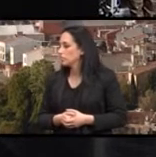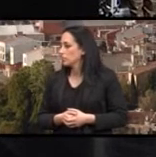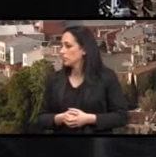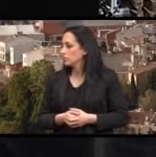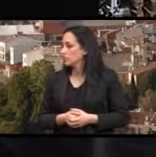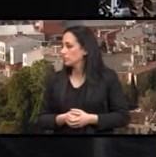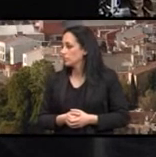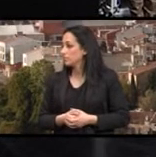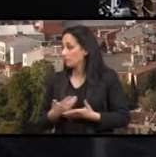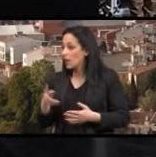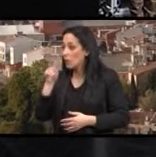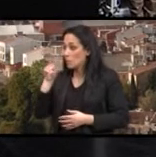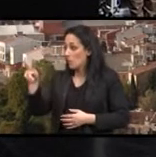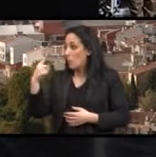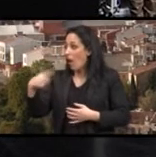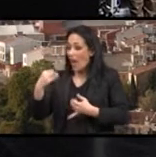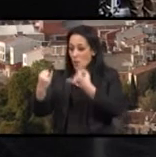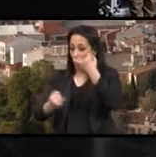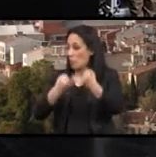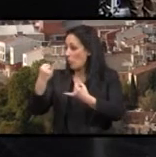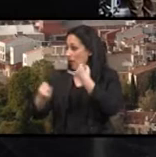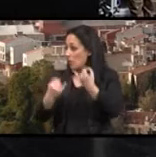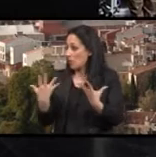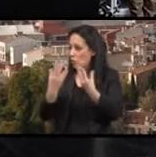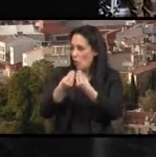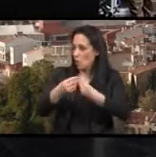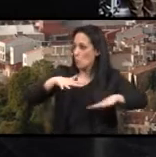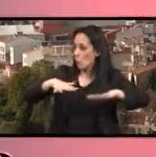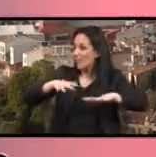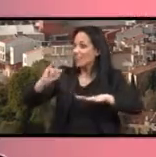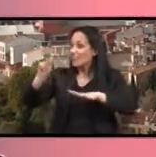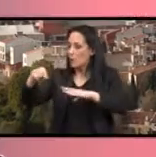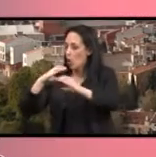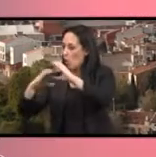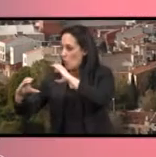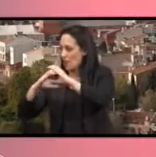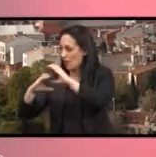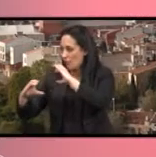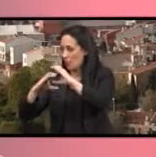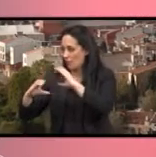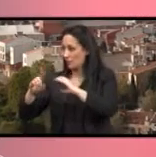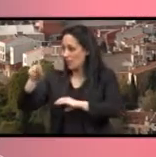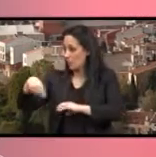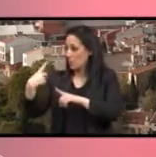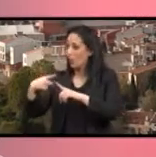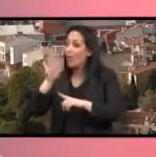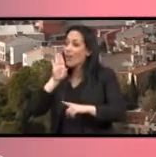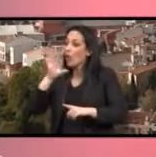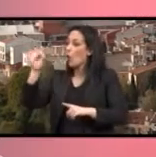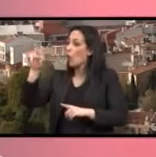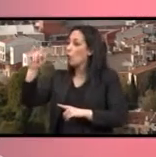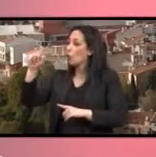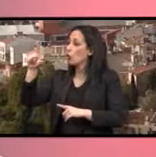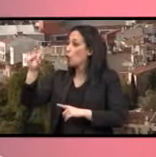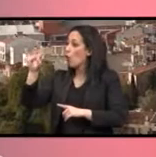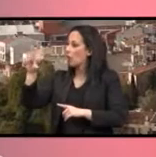Aquí el que estem veient que hi ha una sèrie de problemàtiques amb mobilitat i sobretot de la comunicació, perquè també l'Oriol comentava que potser sí